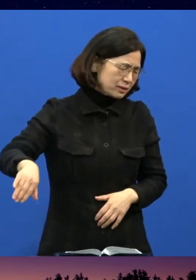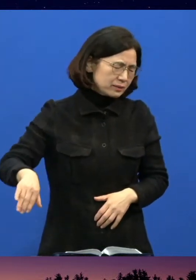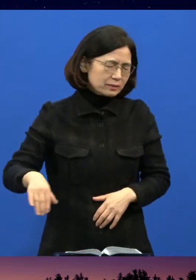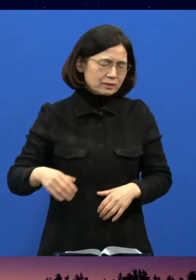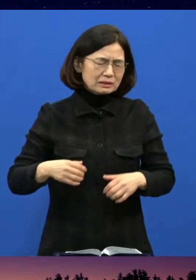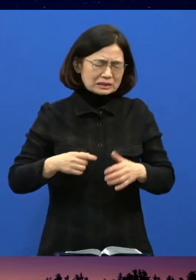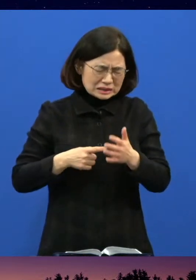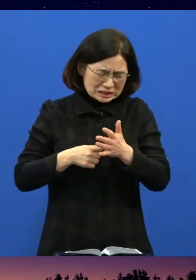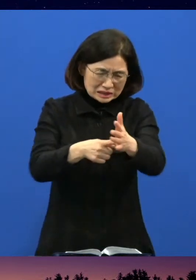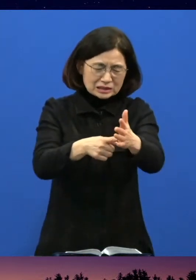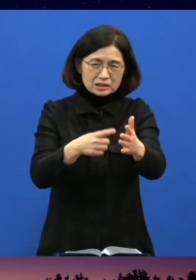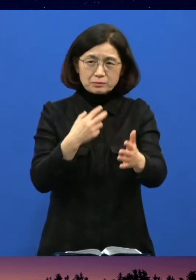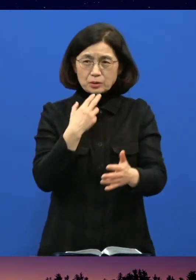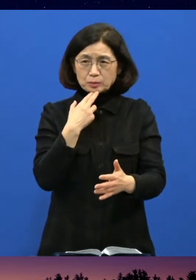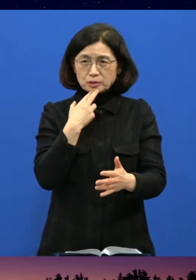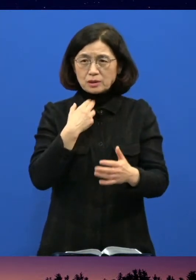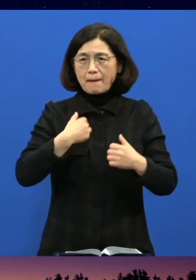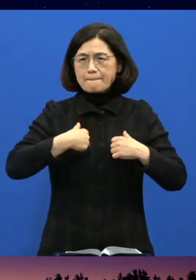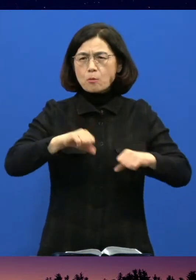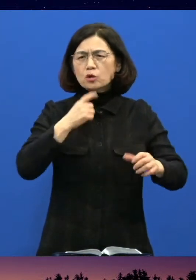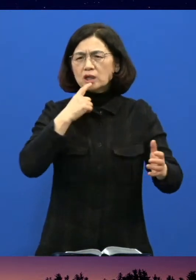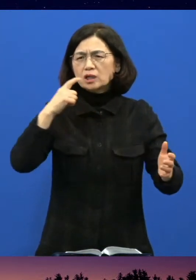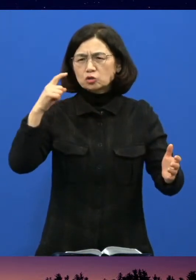끈질김이 없어요. 끈질김.